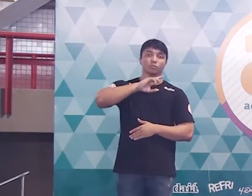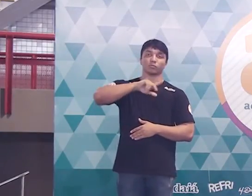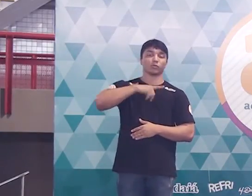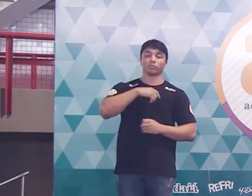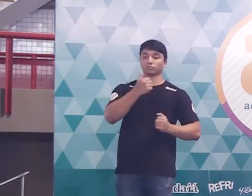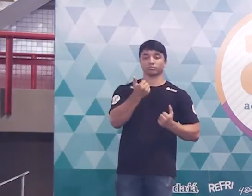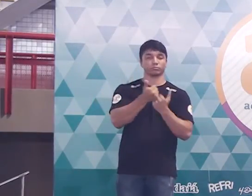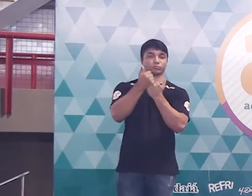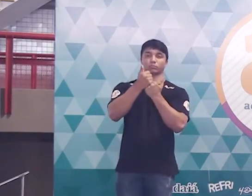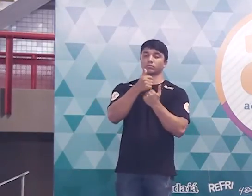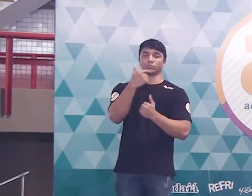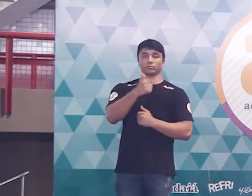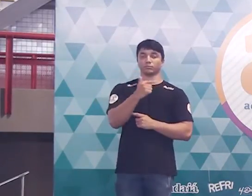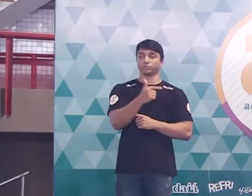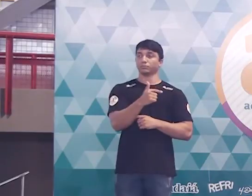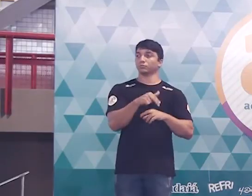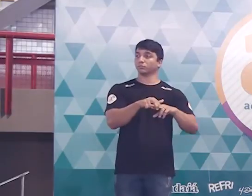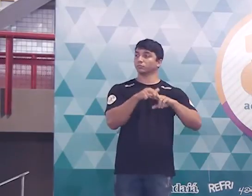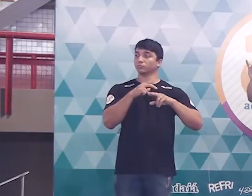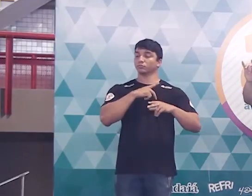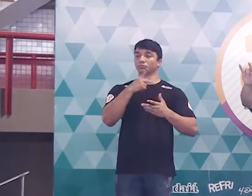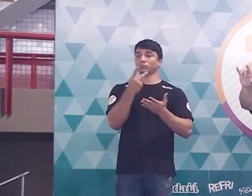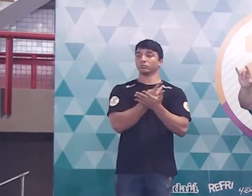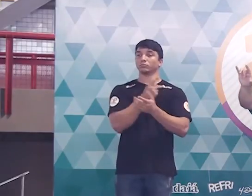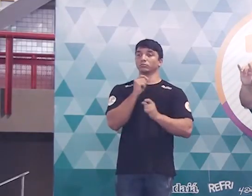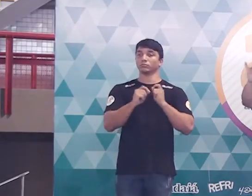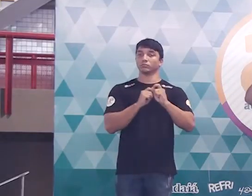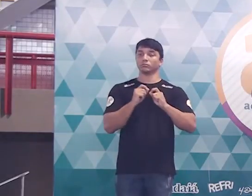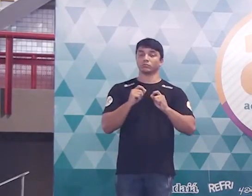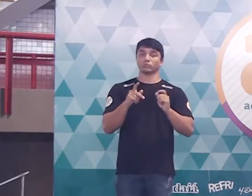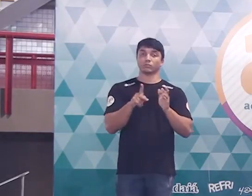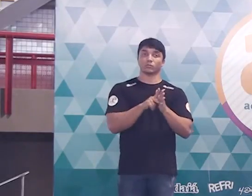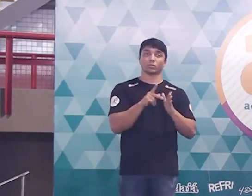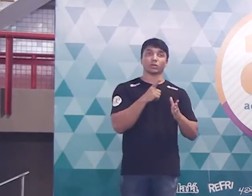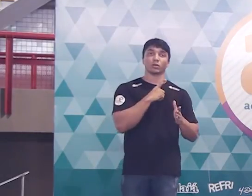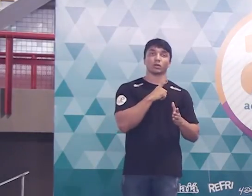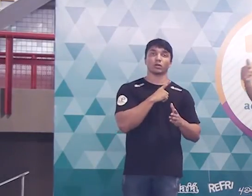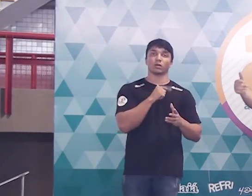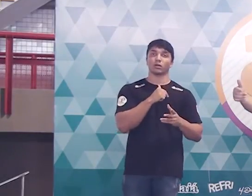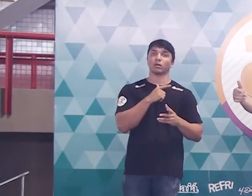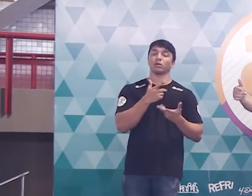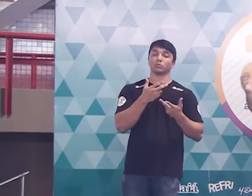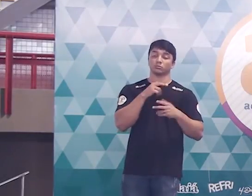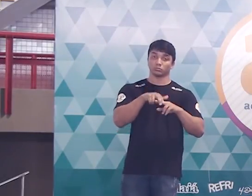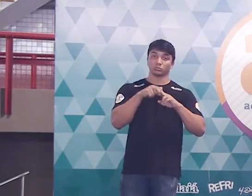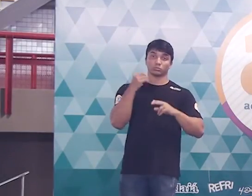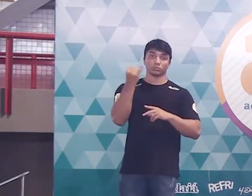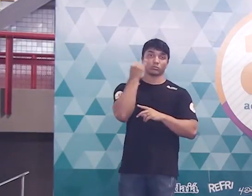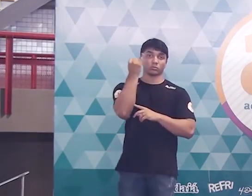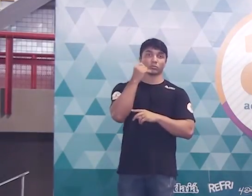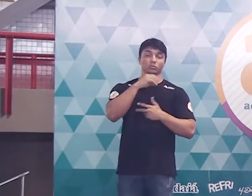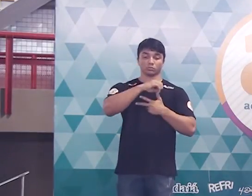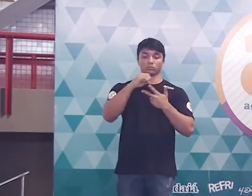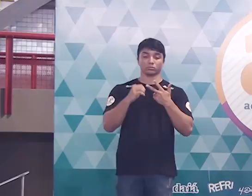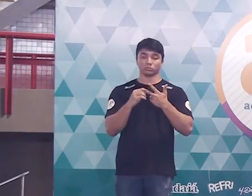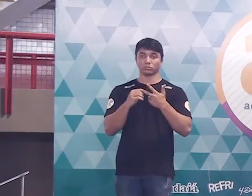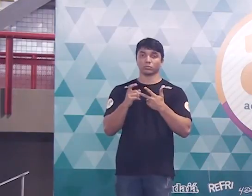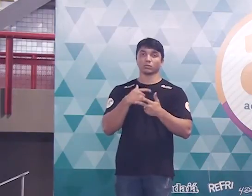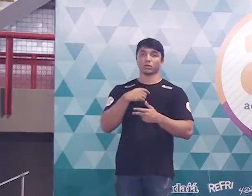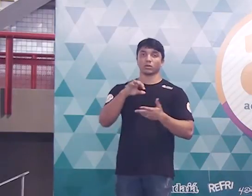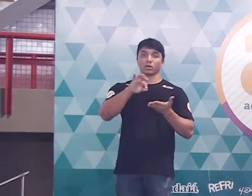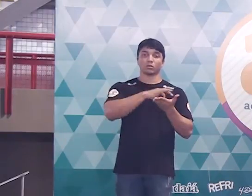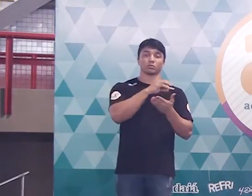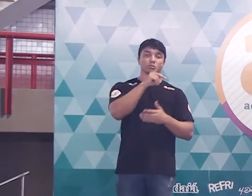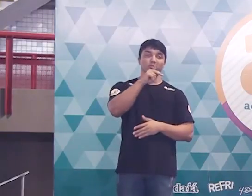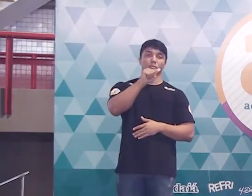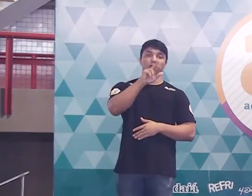apoiar a decisão dele. E aí acaba sendo um tema de extrema relevância para o nosso Enem, né? O chamado